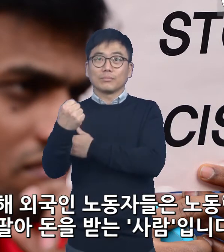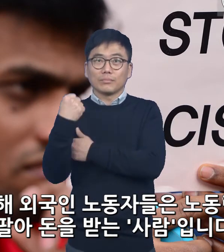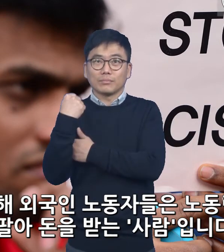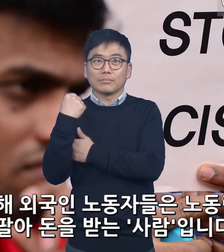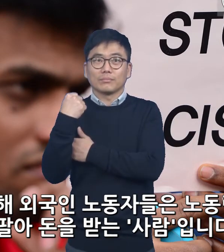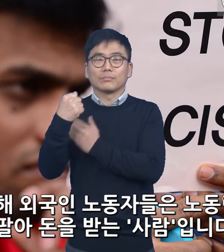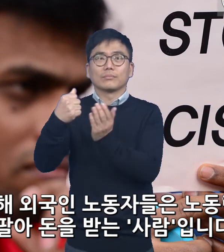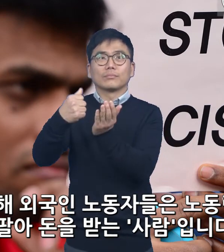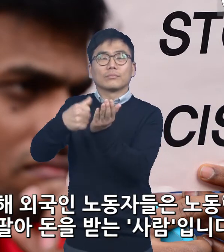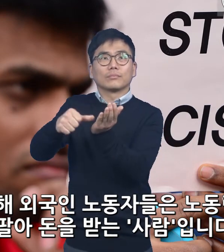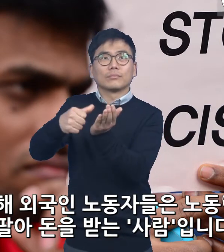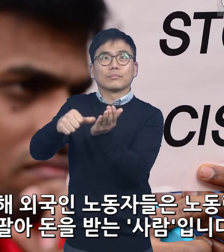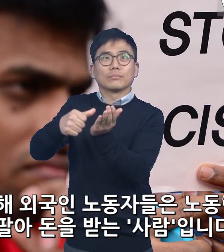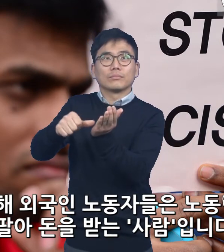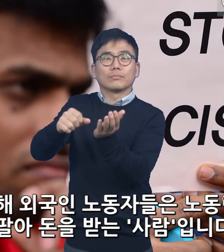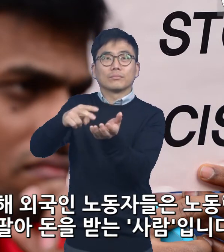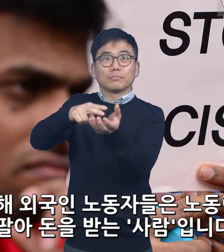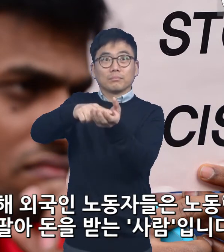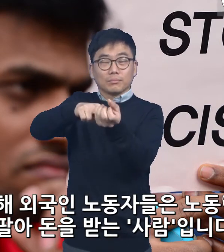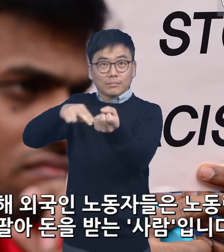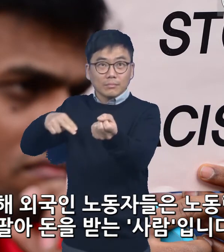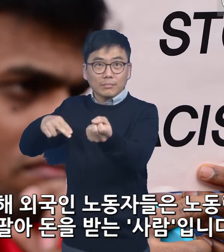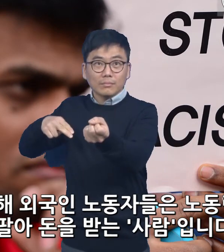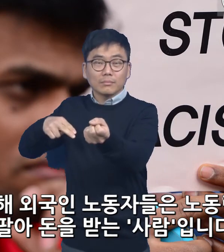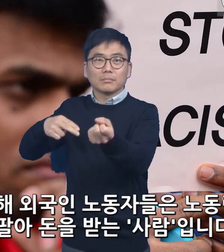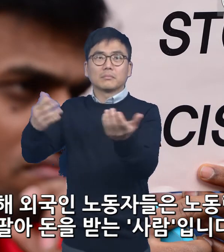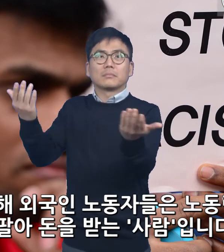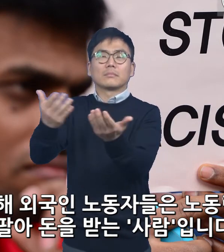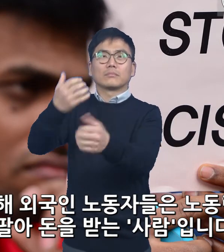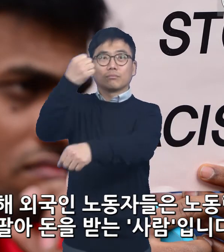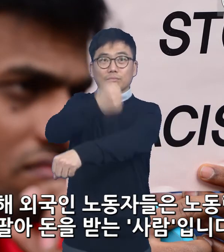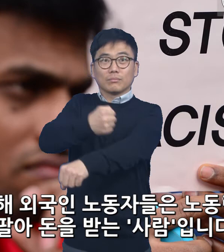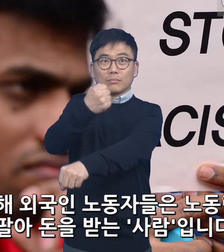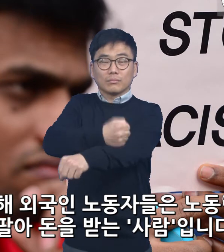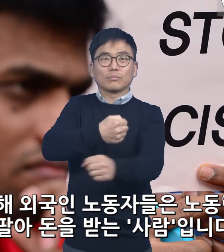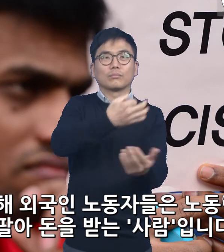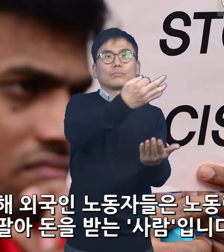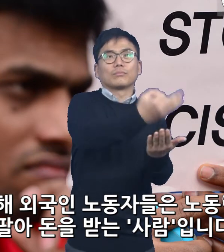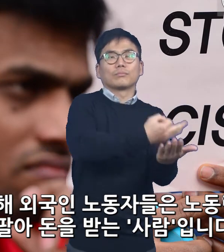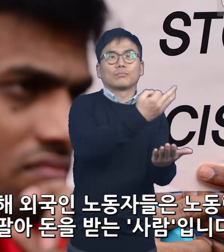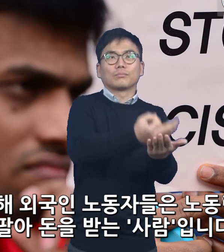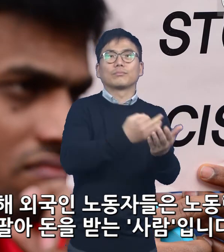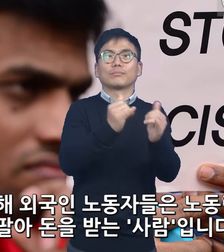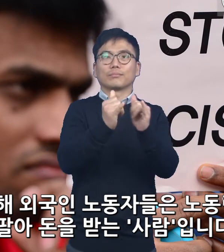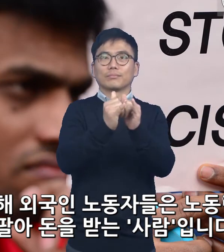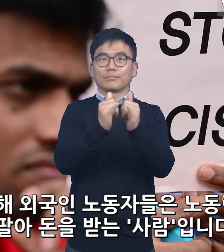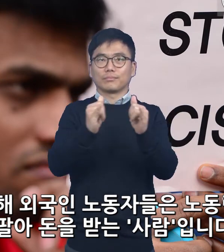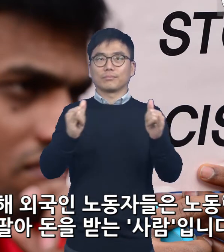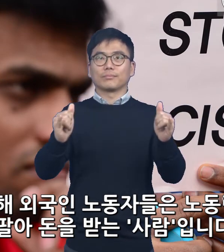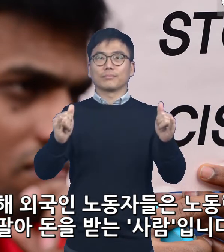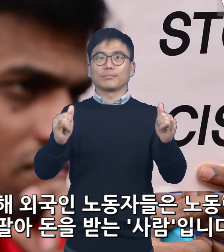노동력이라는 상품을 팔아 돈을 받는 사람입니다.